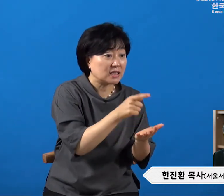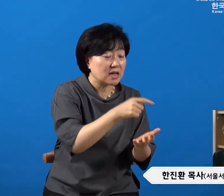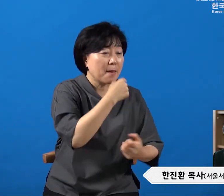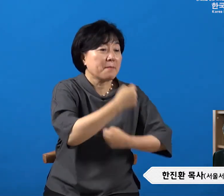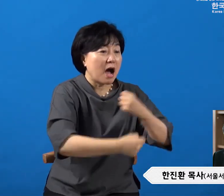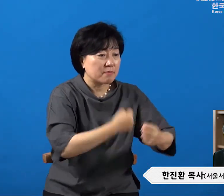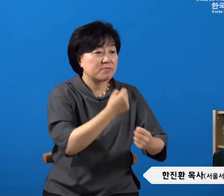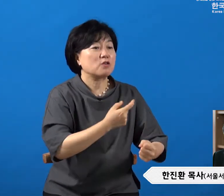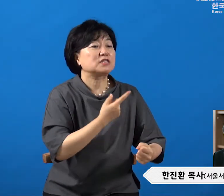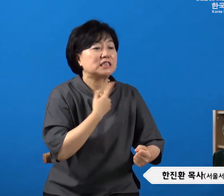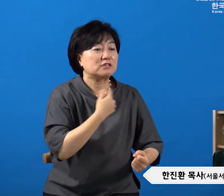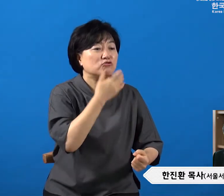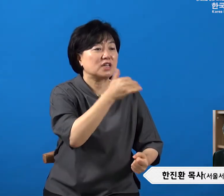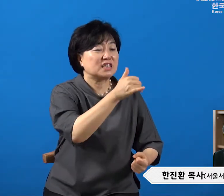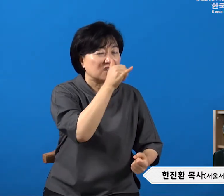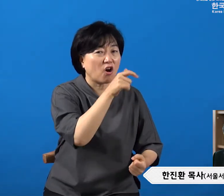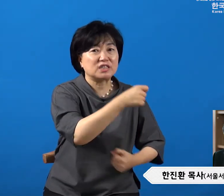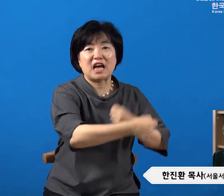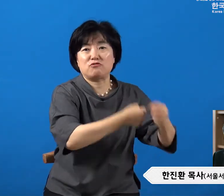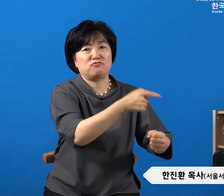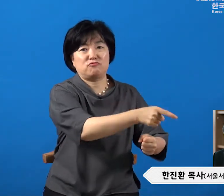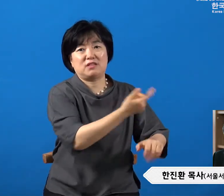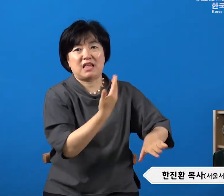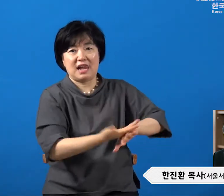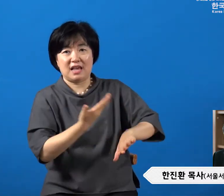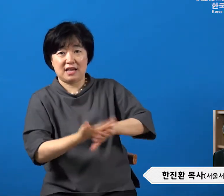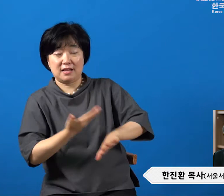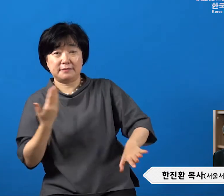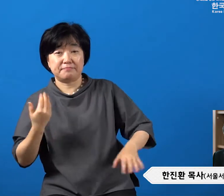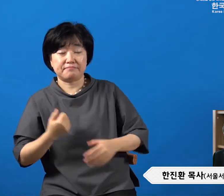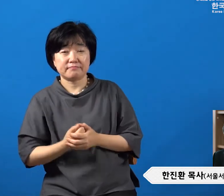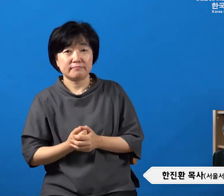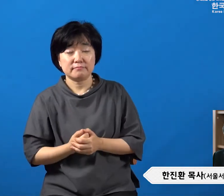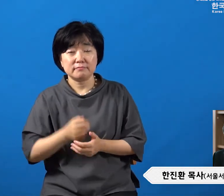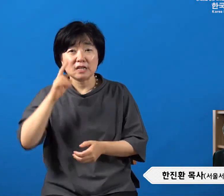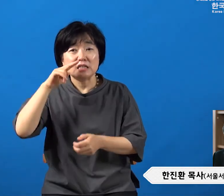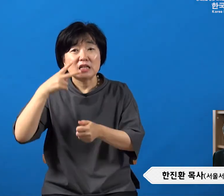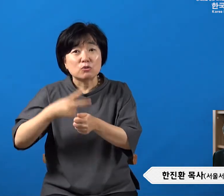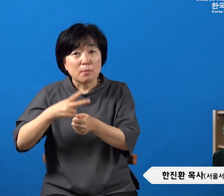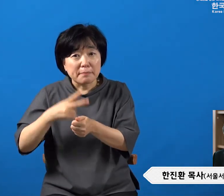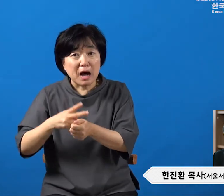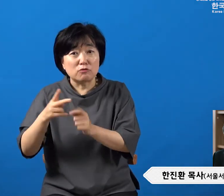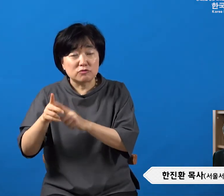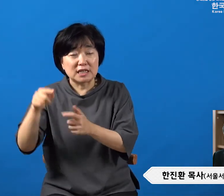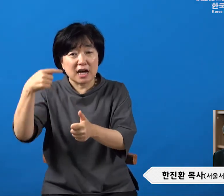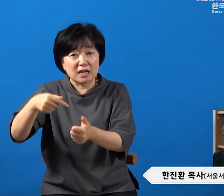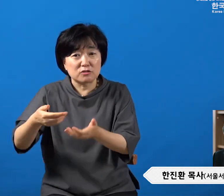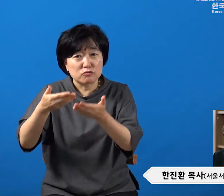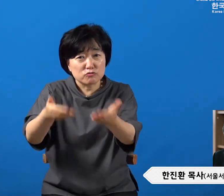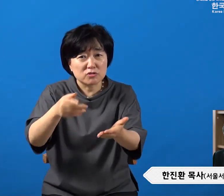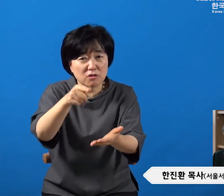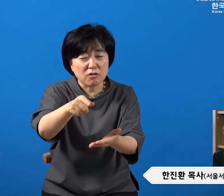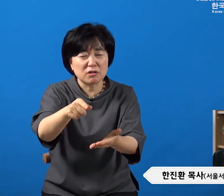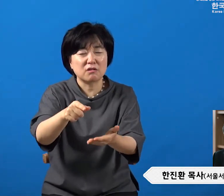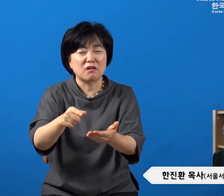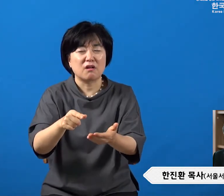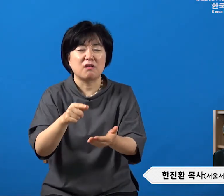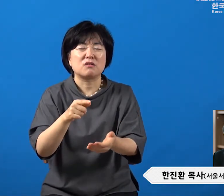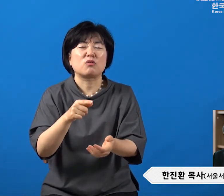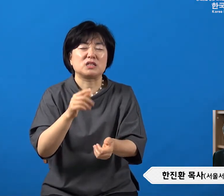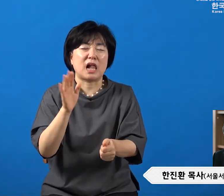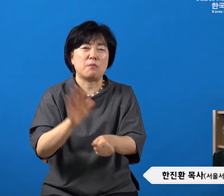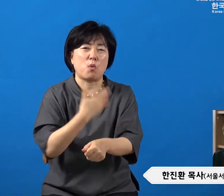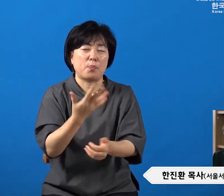방탕의 자유를 말하는 것이 아니다 하는 말이지요. 사도 바울의 가르침을 그런 식으로 왜곡하는 사람들이